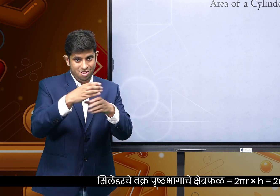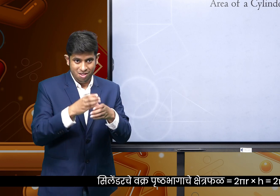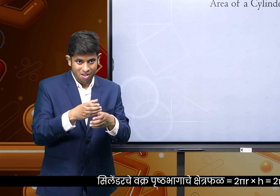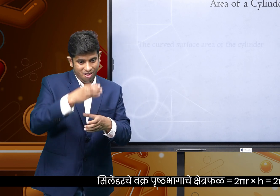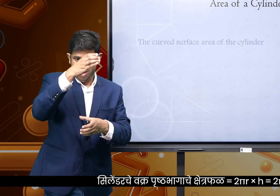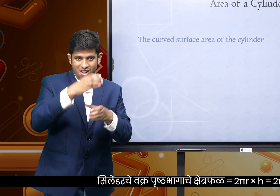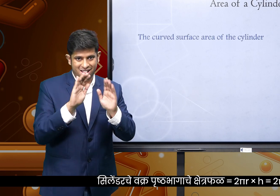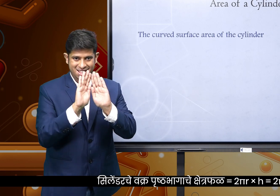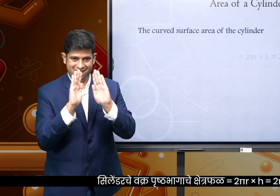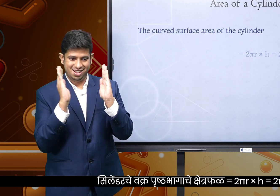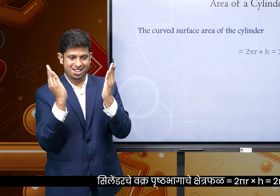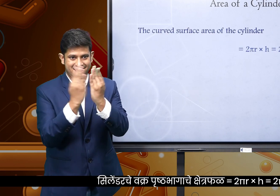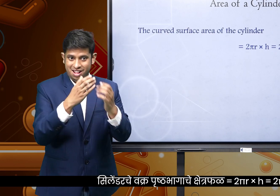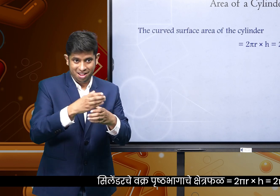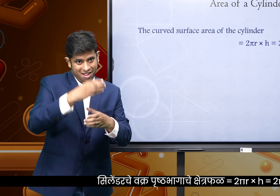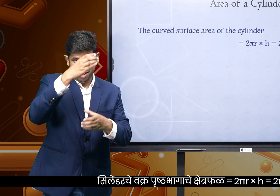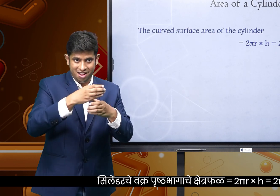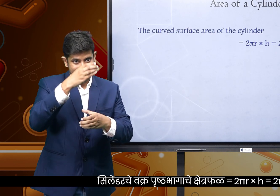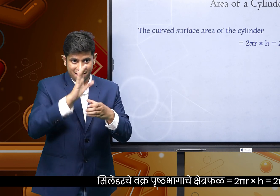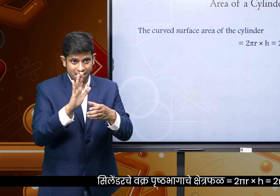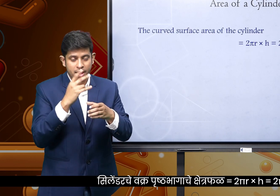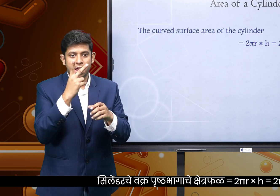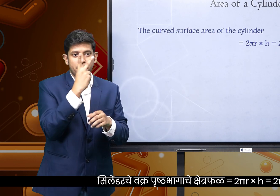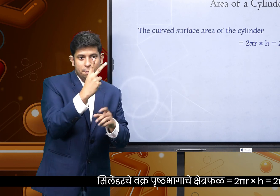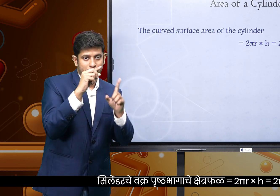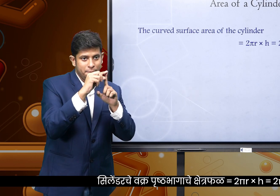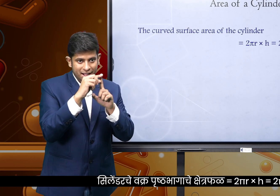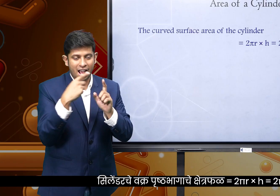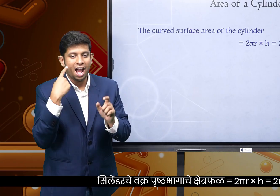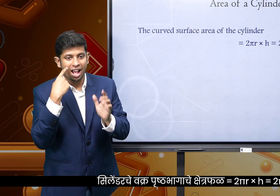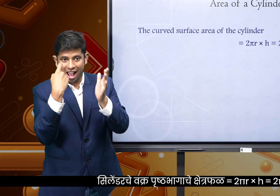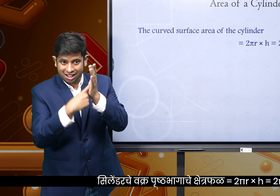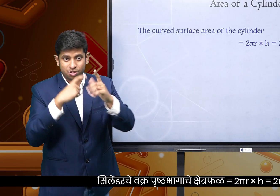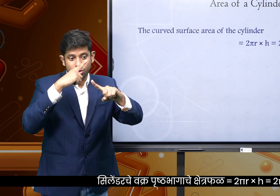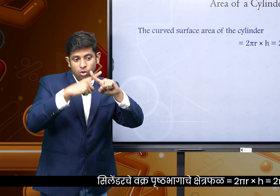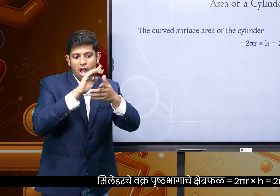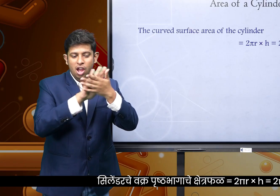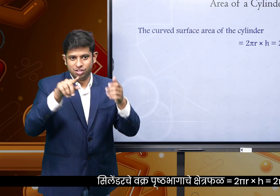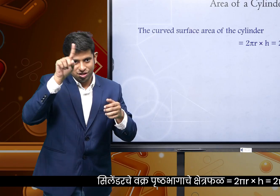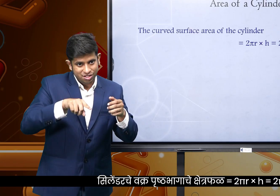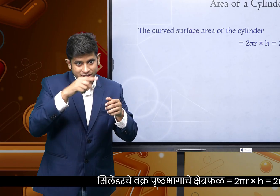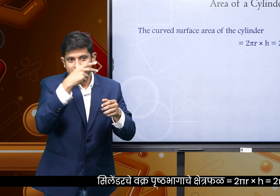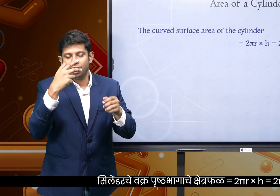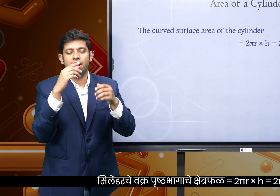सिलेंडरचे वक्र पृष्ठभागाचे क्षेत्रफळ बरोबर 2πr गुणिले h बरोबर 2πrh।